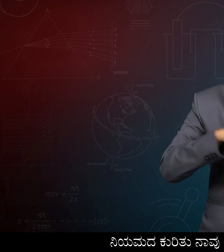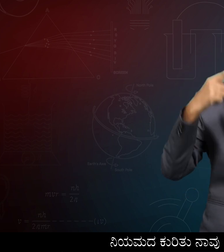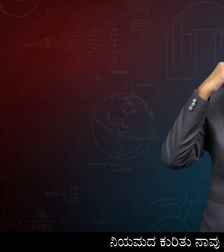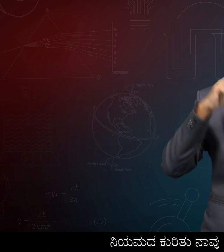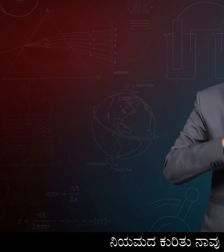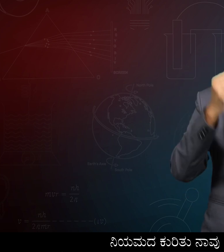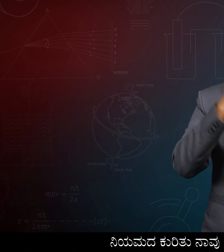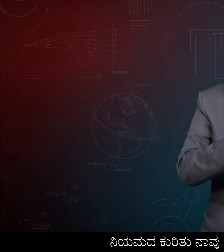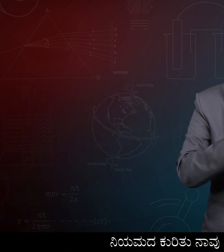ಸಂಗ್ರಹಿಸೋಣ.